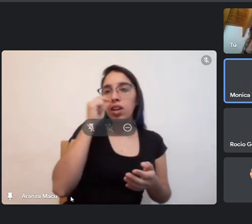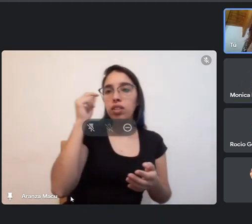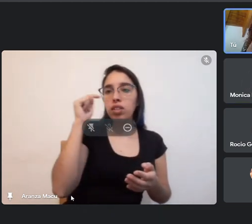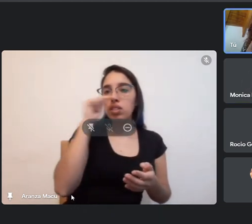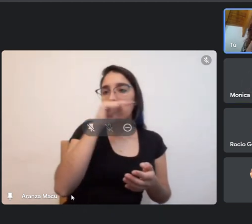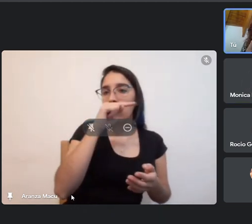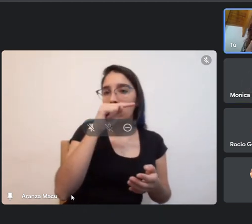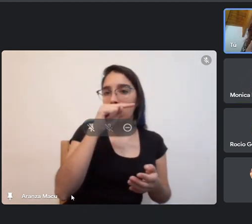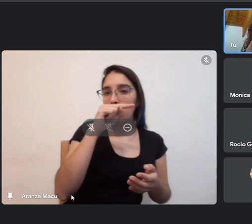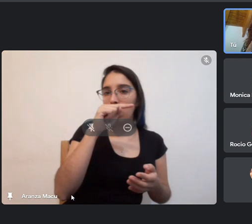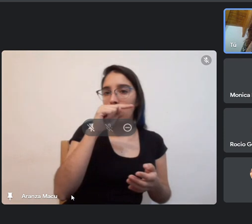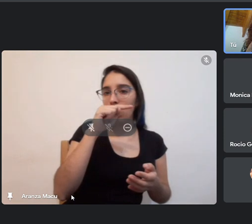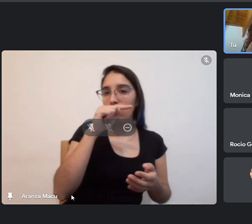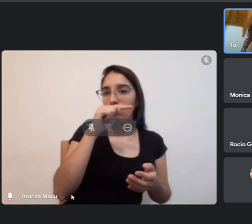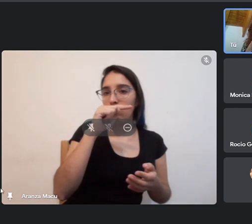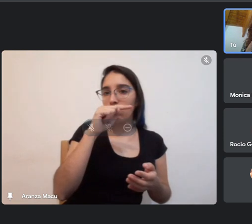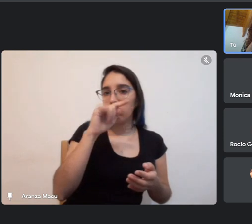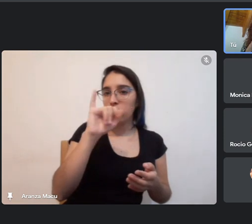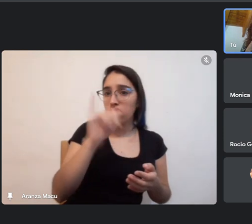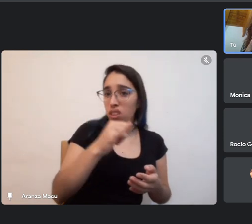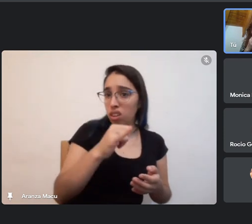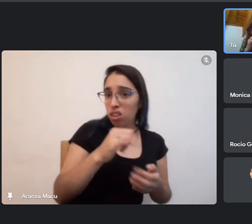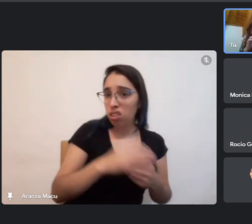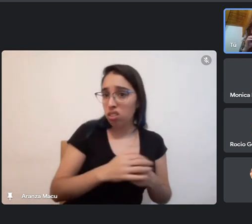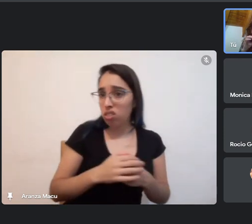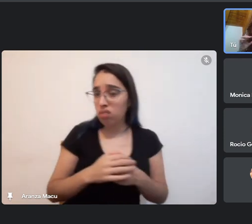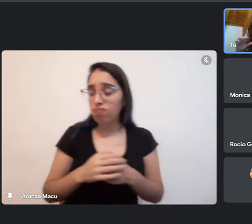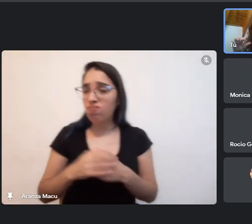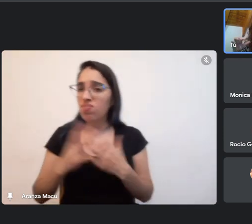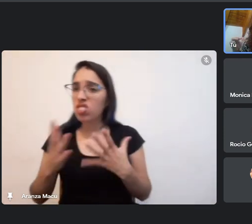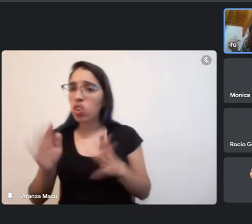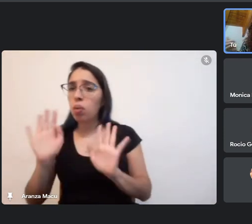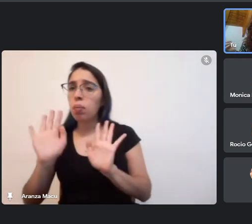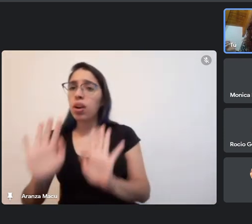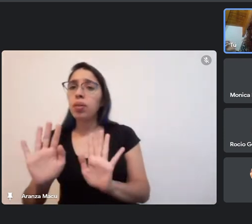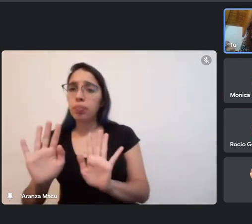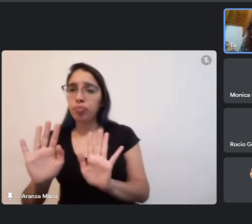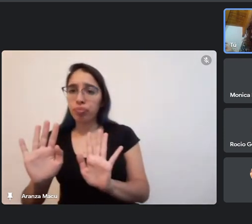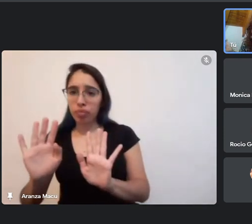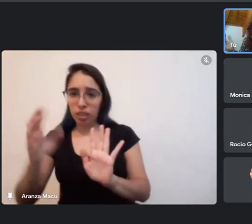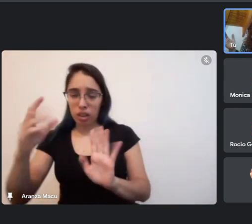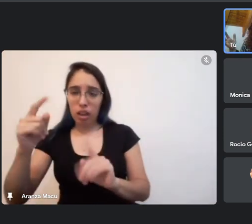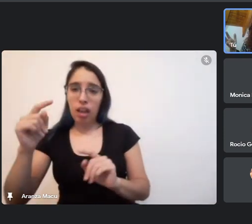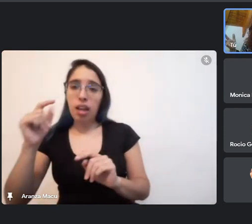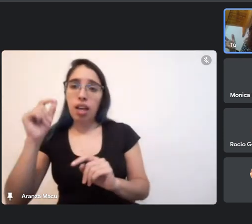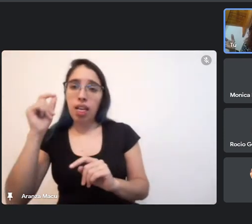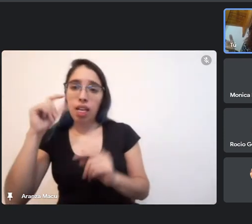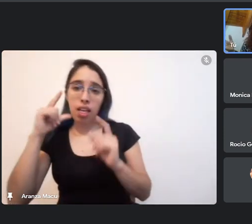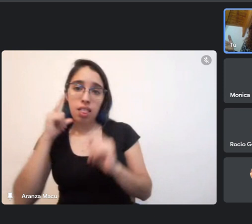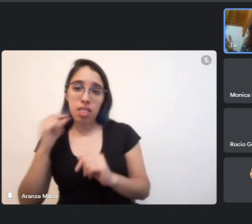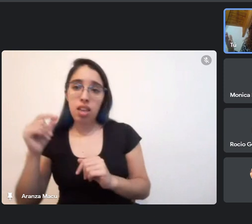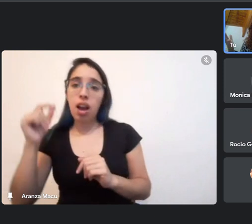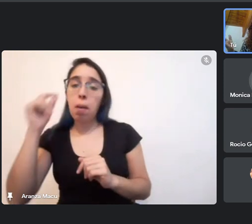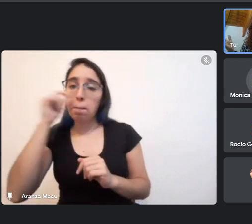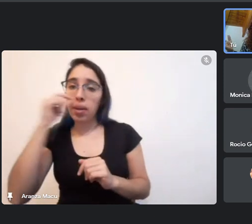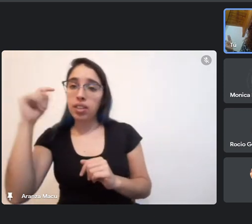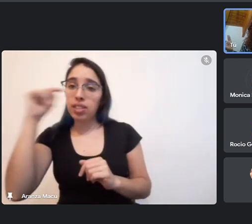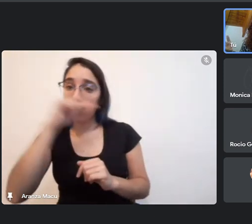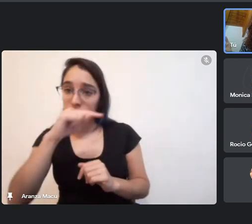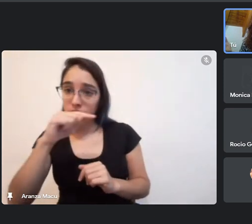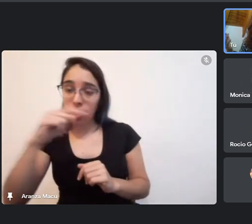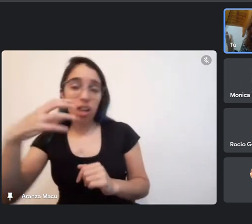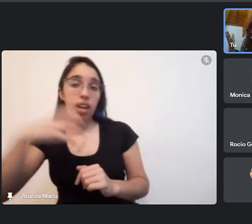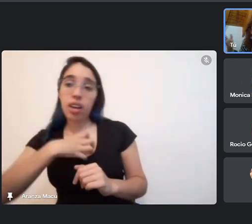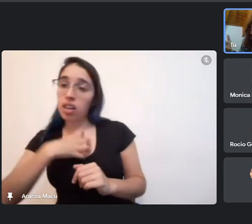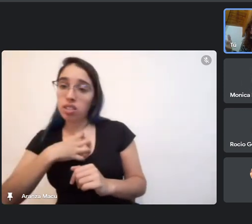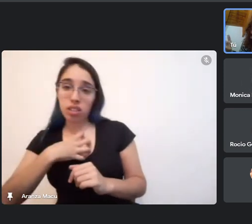suspender? No, el 27 es día de clases ya, porque las mesas eran hasta el 26.